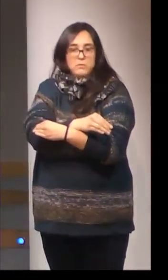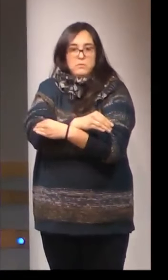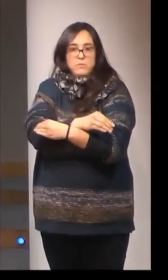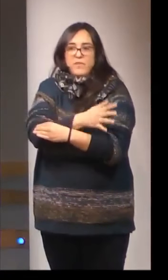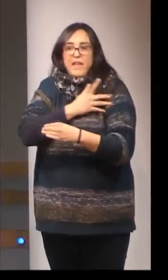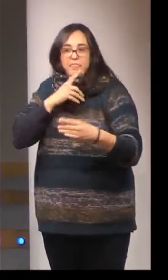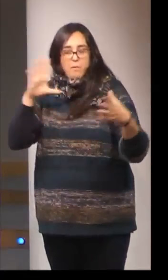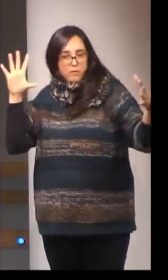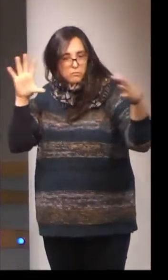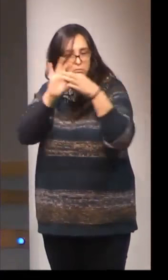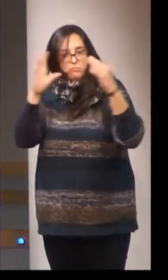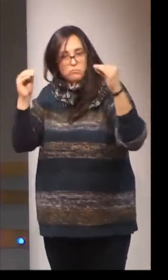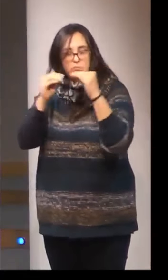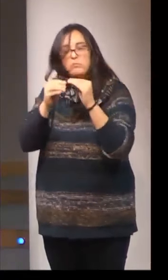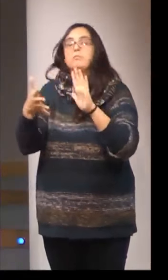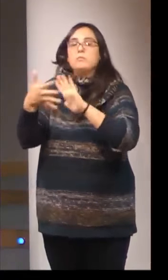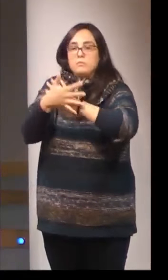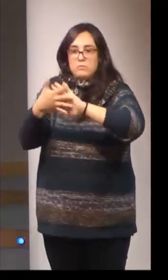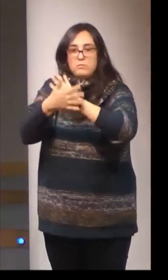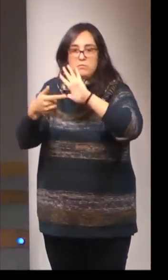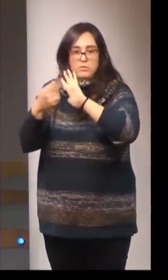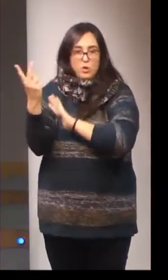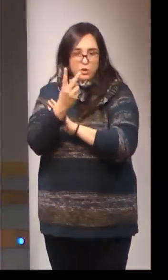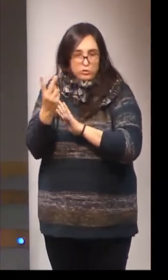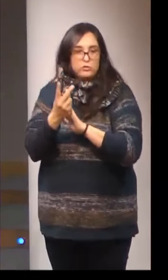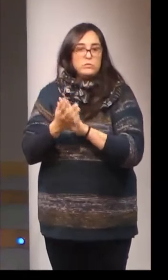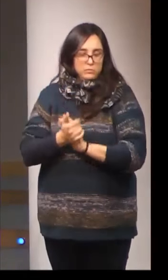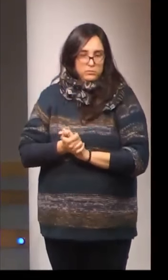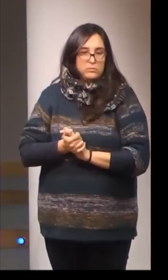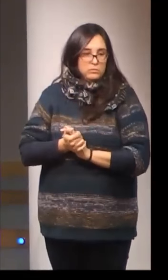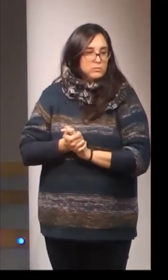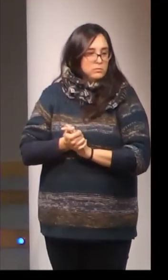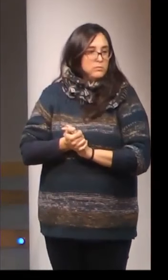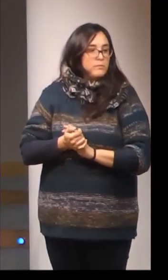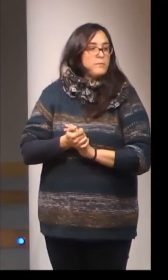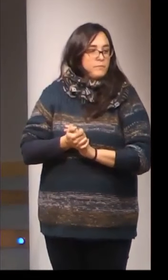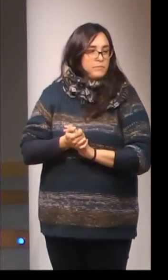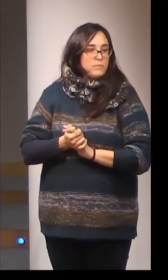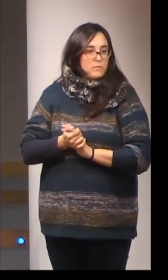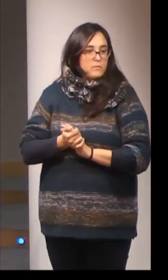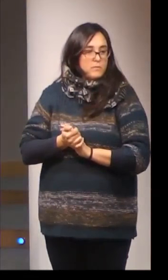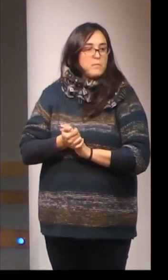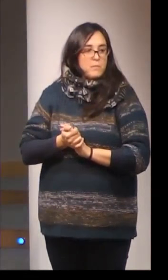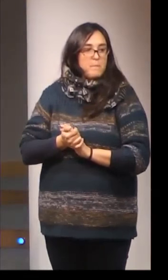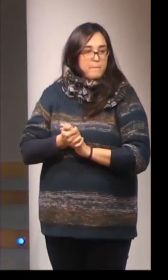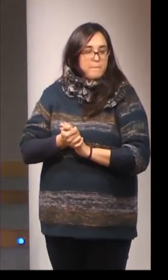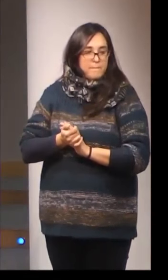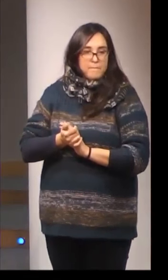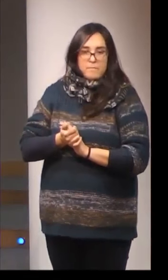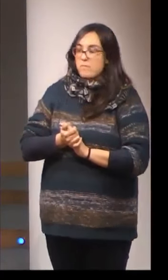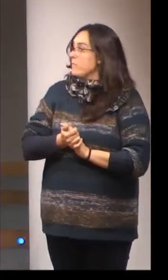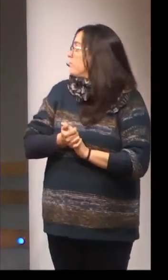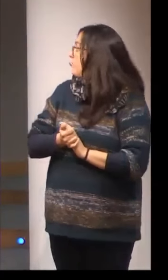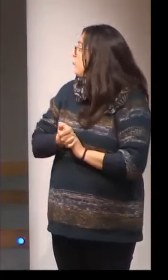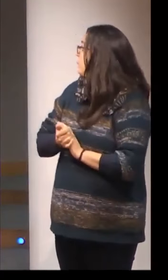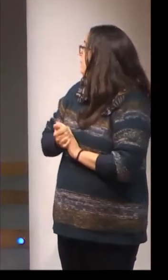se tiene que ir viendo en la imagen y después